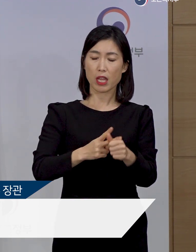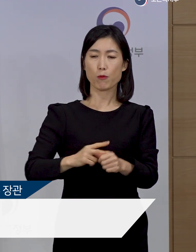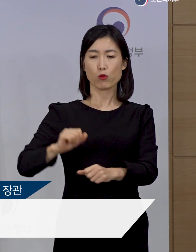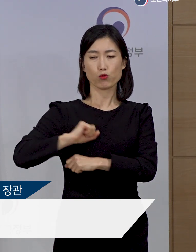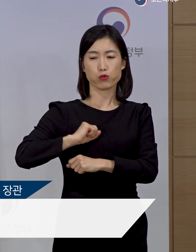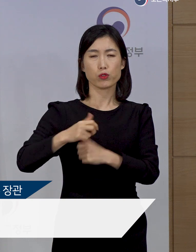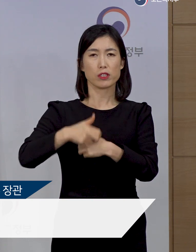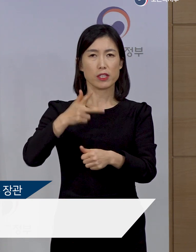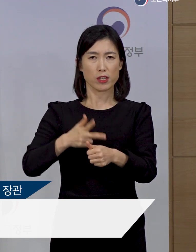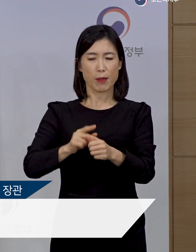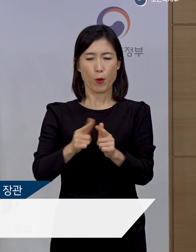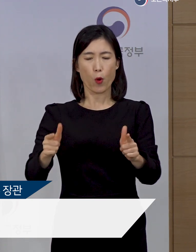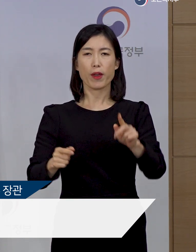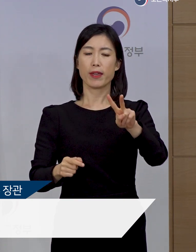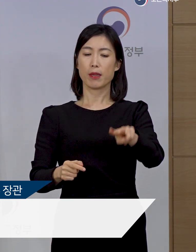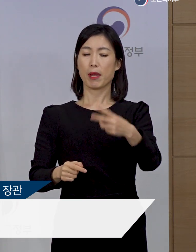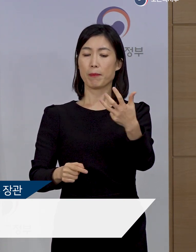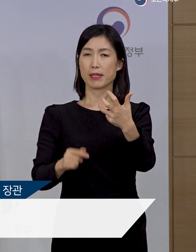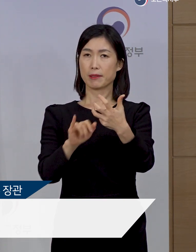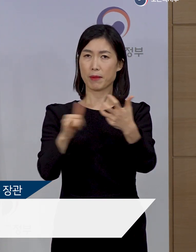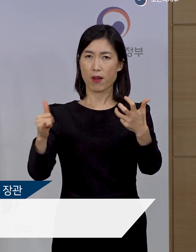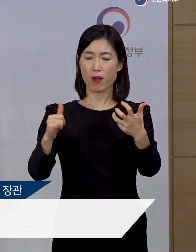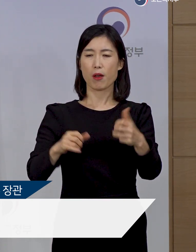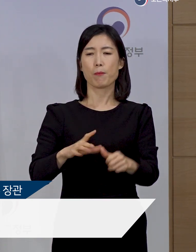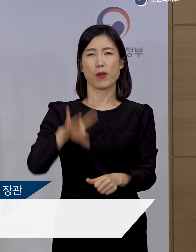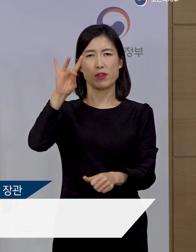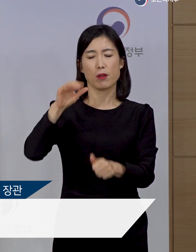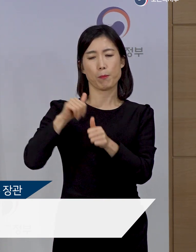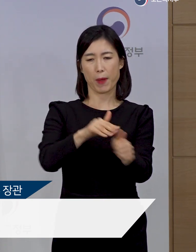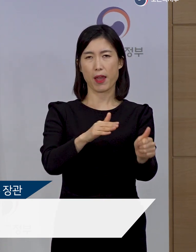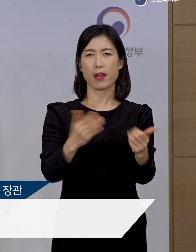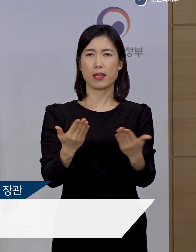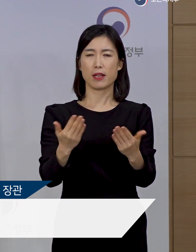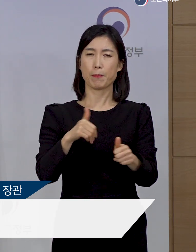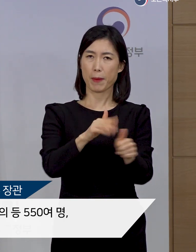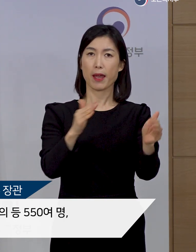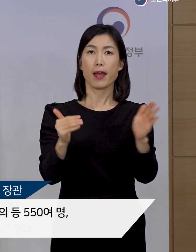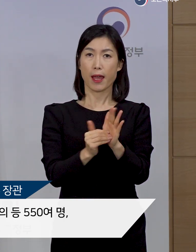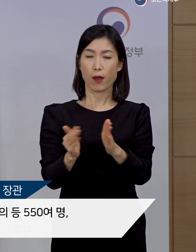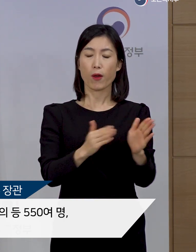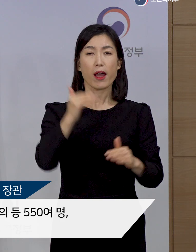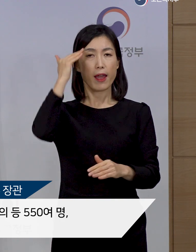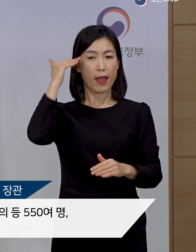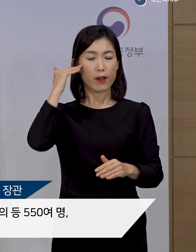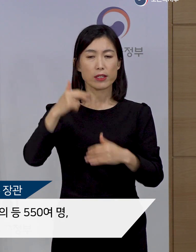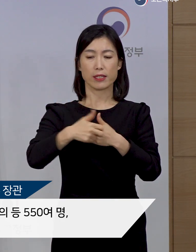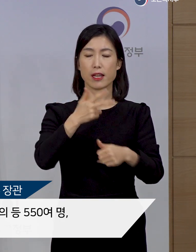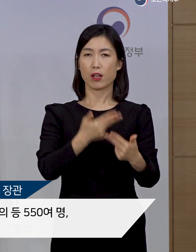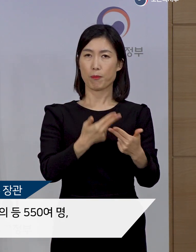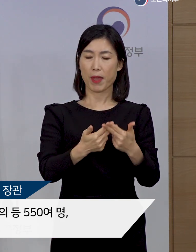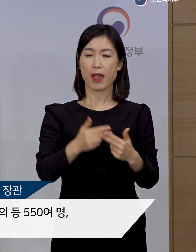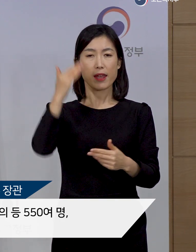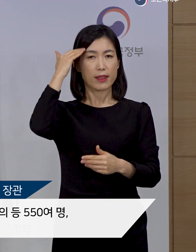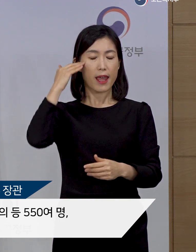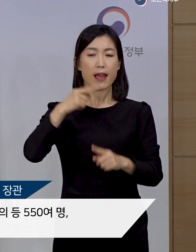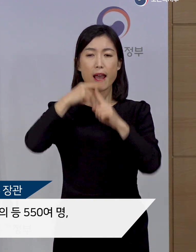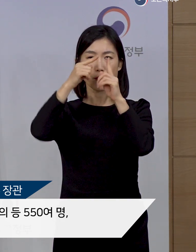대기하지 않도록 관리를 강화하겠습니다. 현재 수도권에서 병상 배치를 기다리는